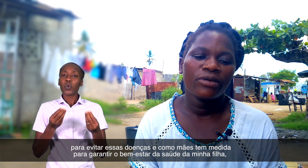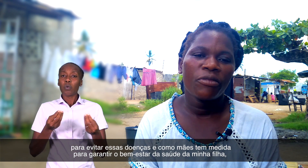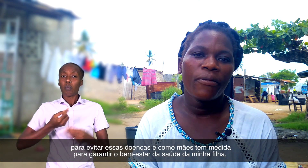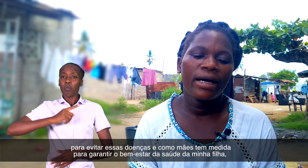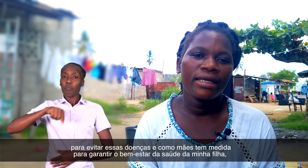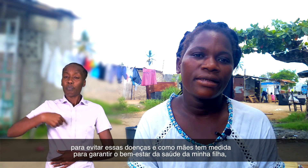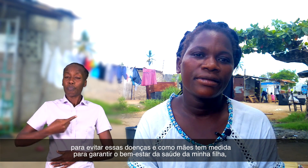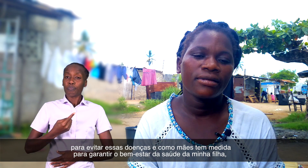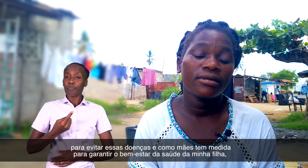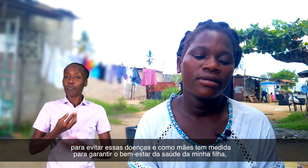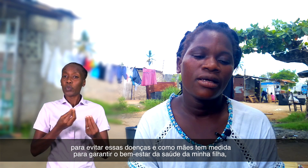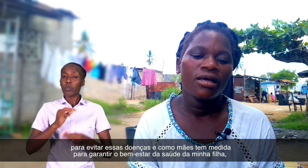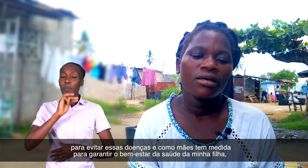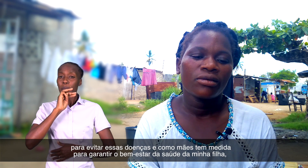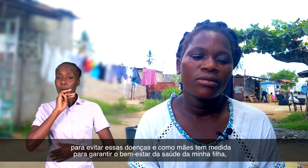como mãe,